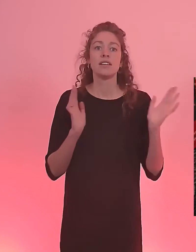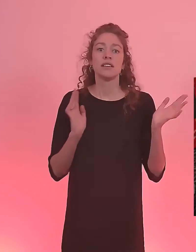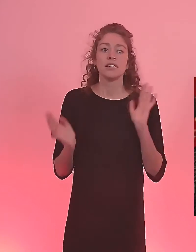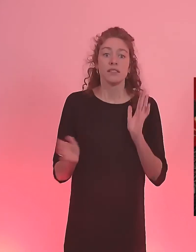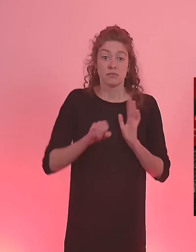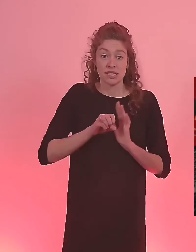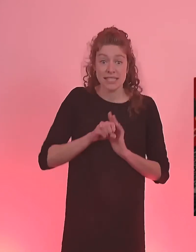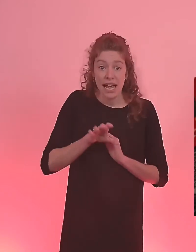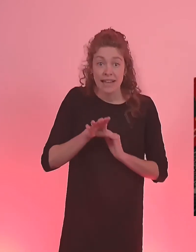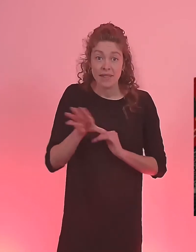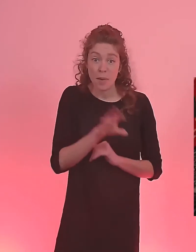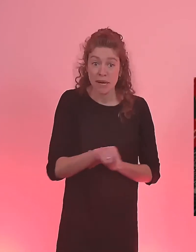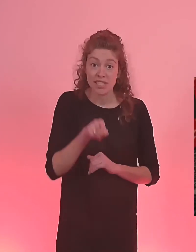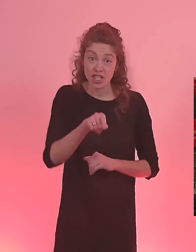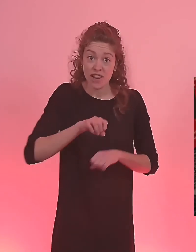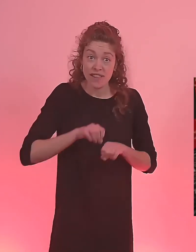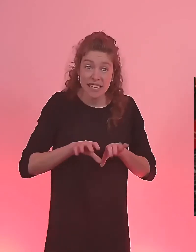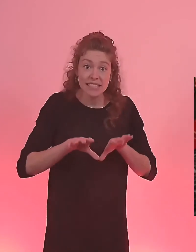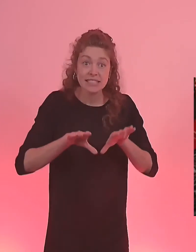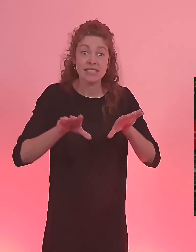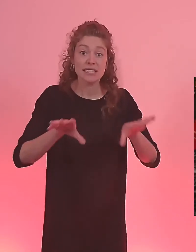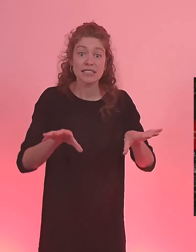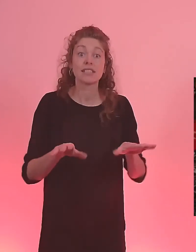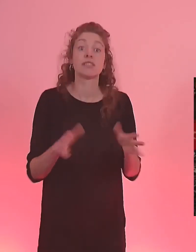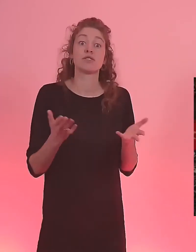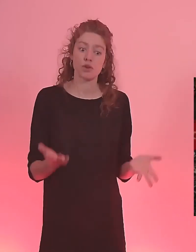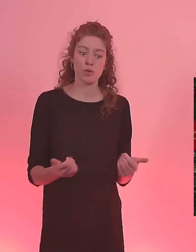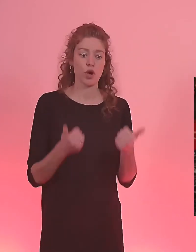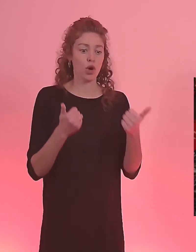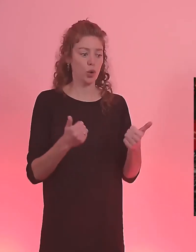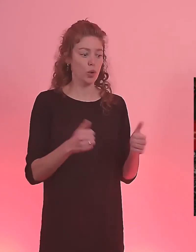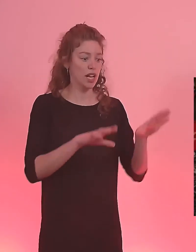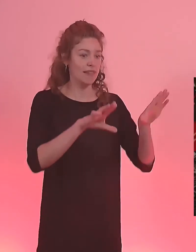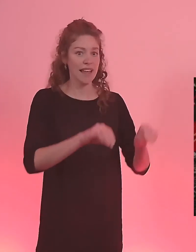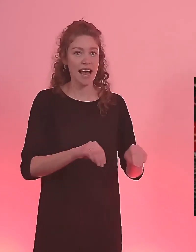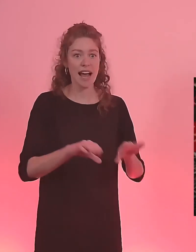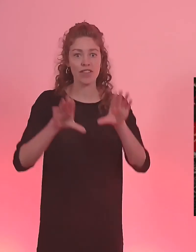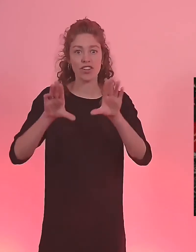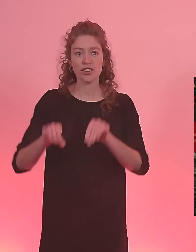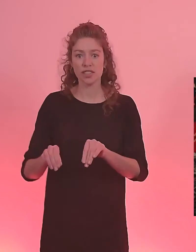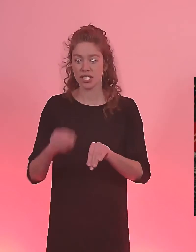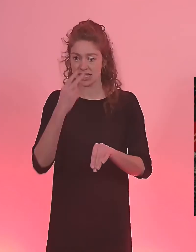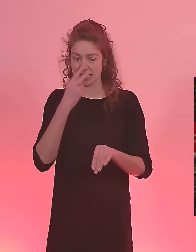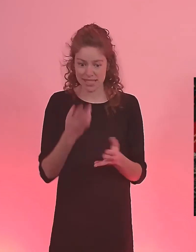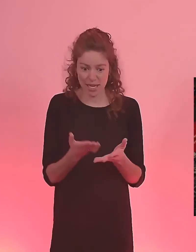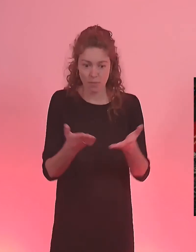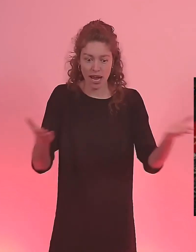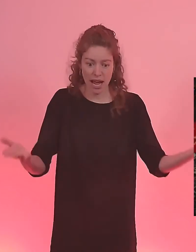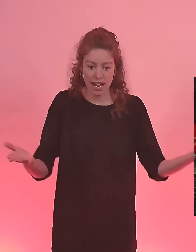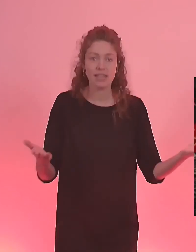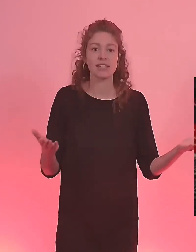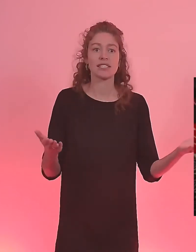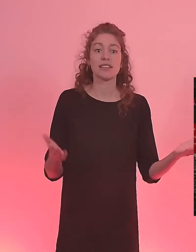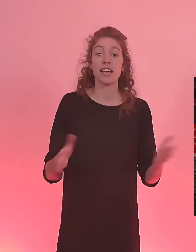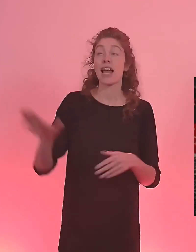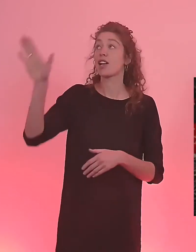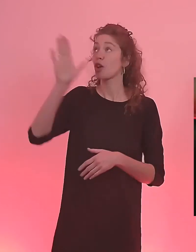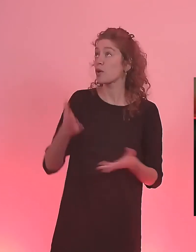Schijn al met je licht, dat je goede daden zichtbaar zijn en God krijgt